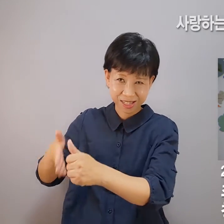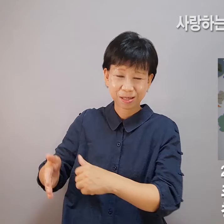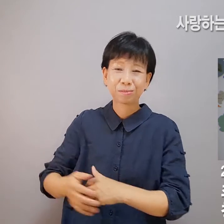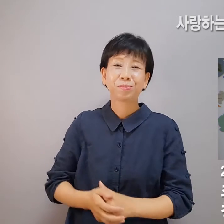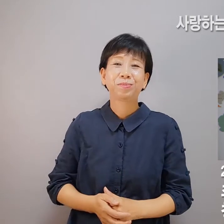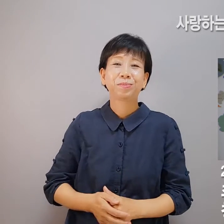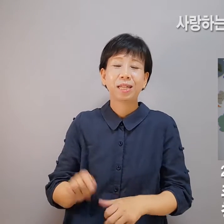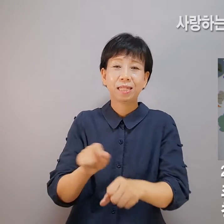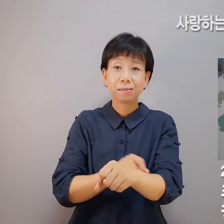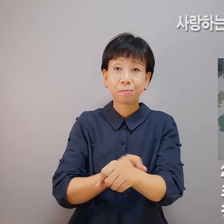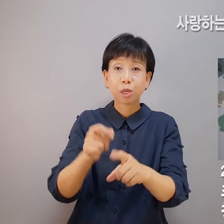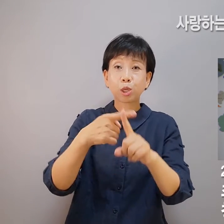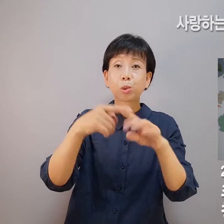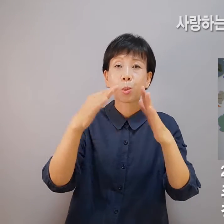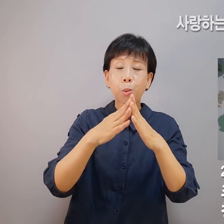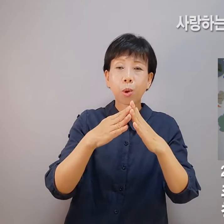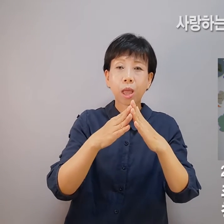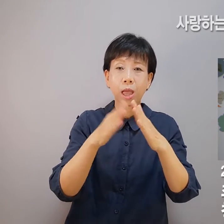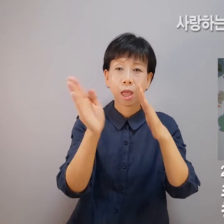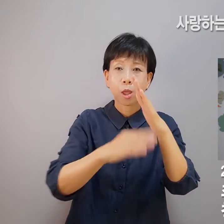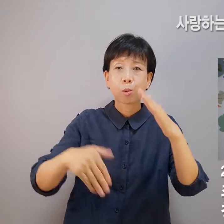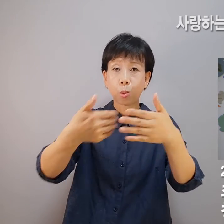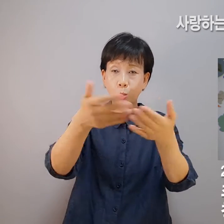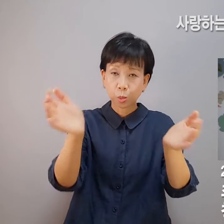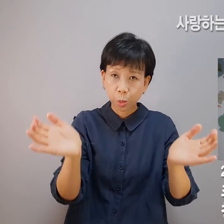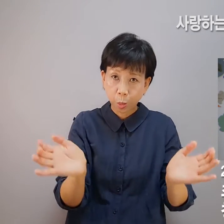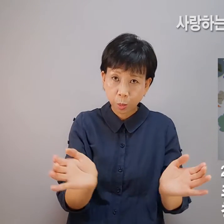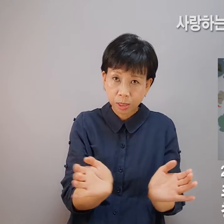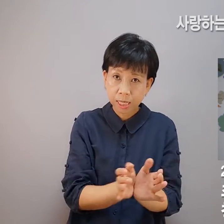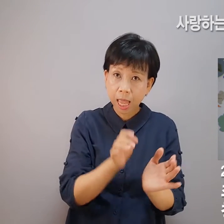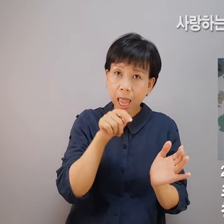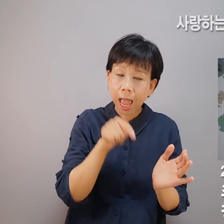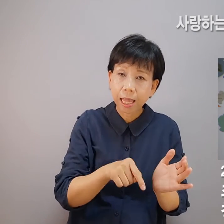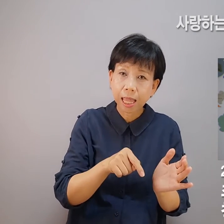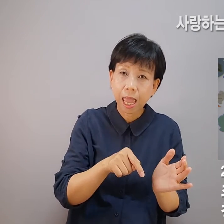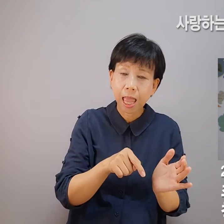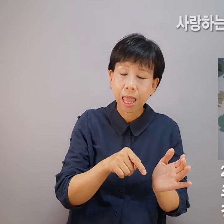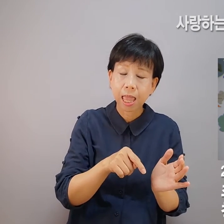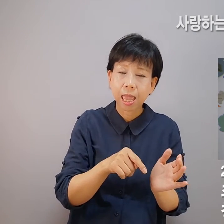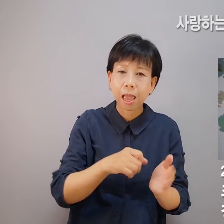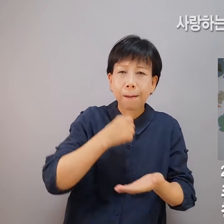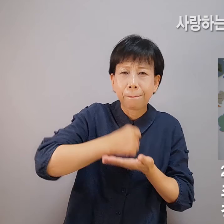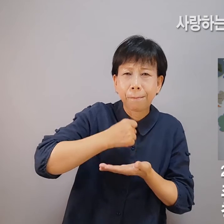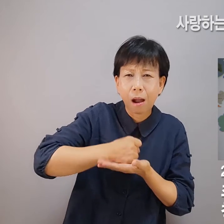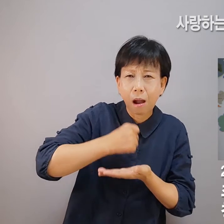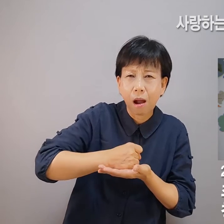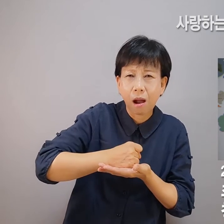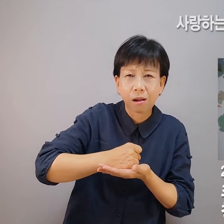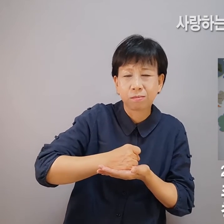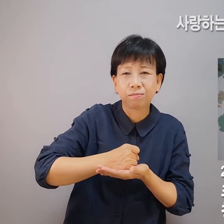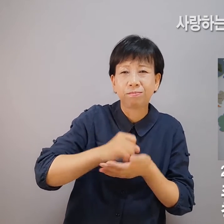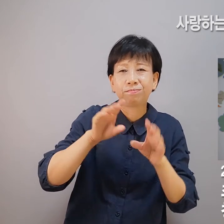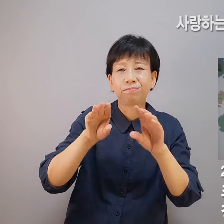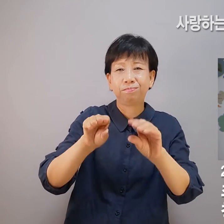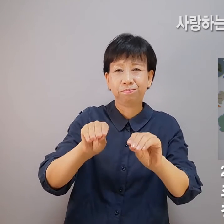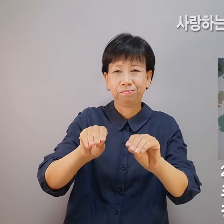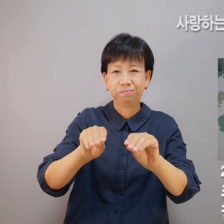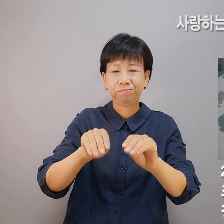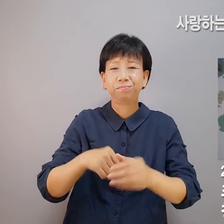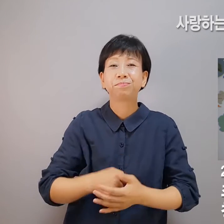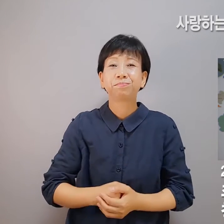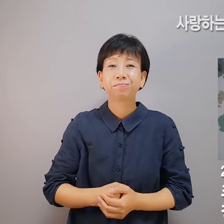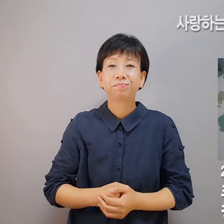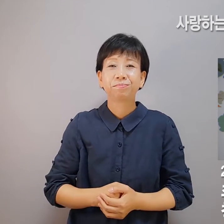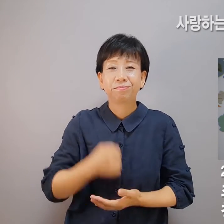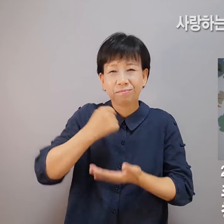특별히 이제 교회라는 공동체 안에서는 험담은 금물입니다. 네. 험담은 금물입니다. 그래서 험담은